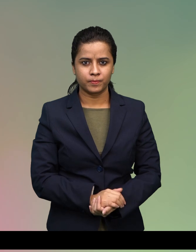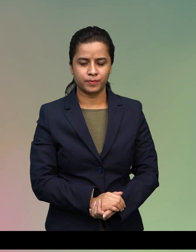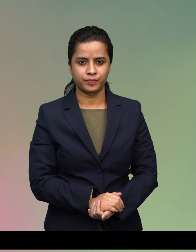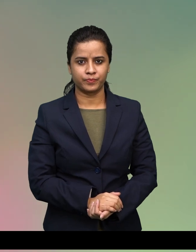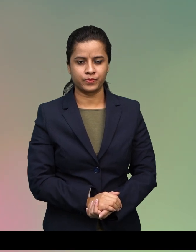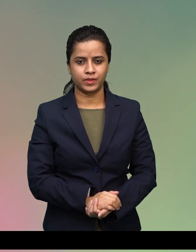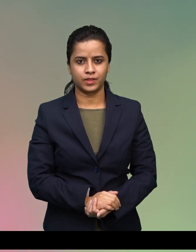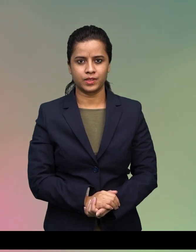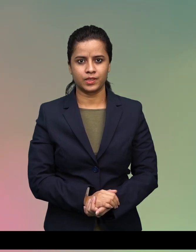ಕ್ಯಾಪಿಲರೀಸ್,